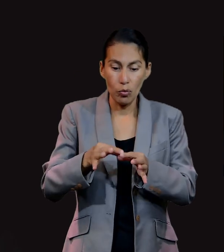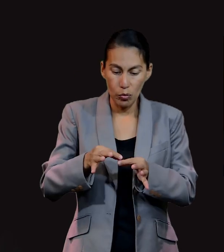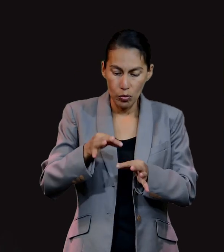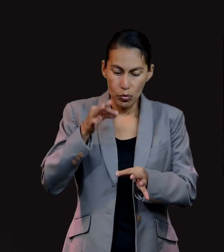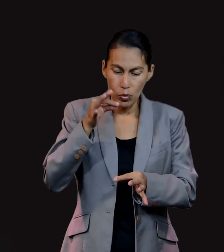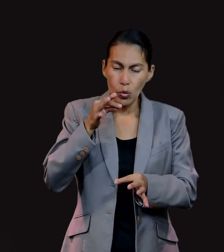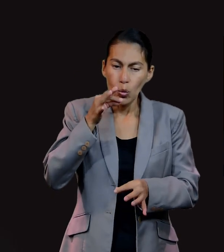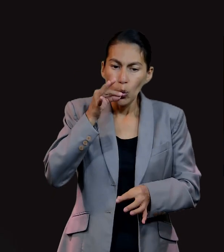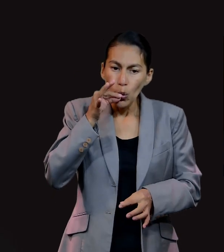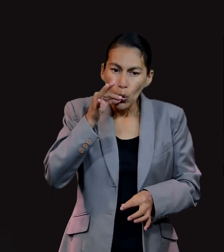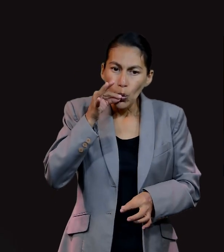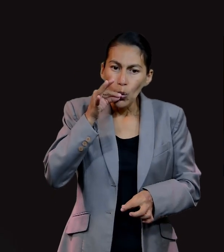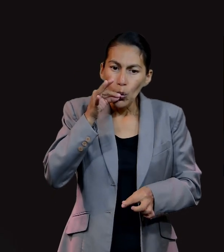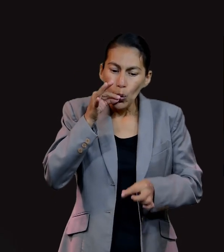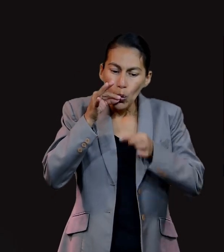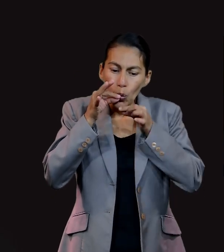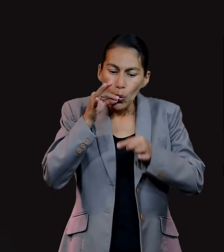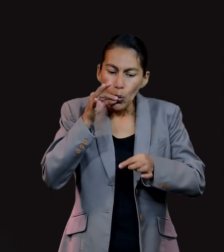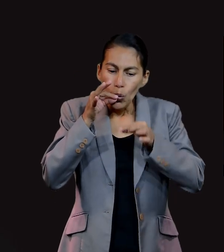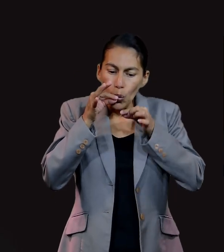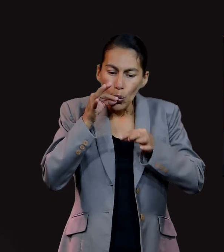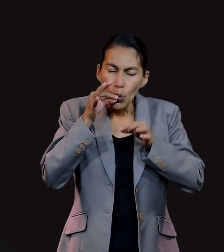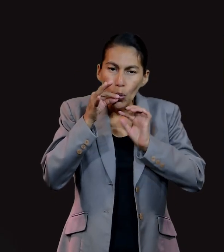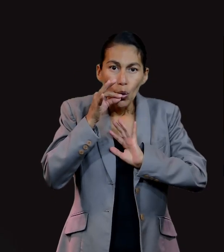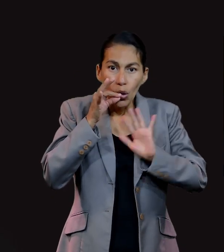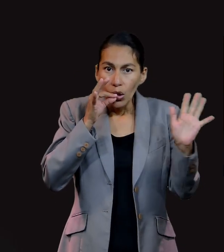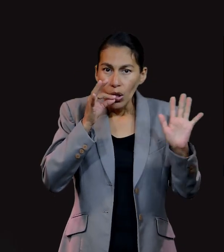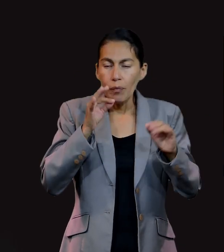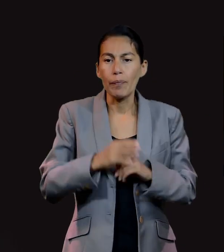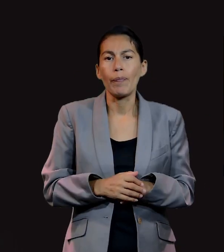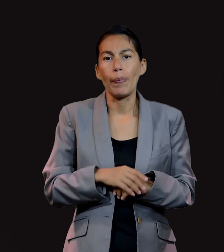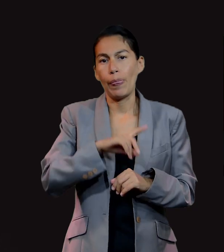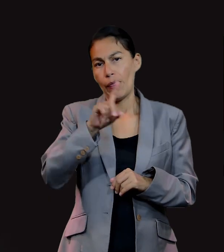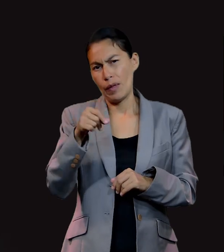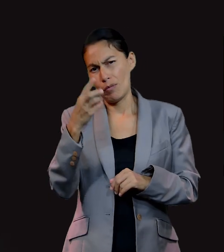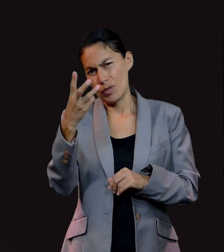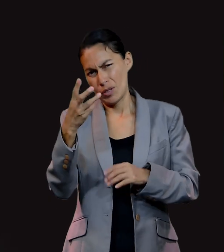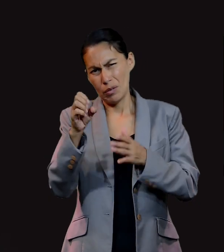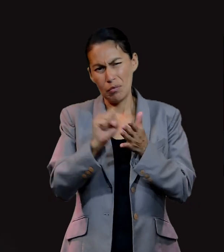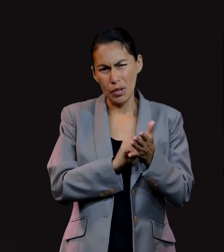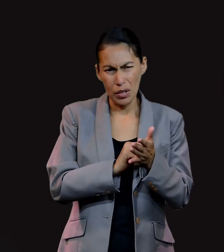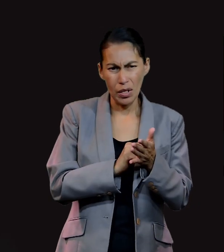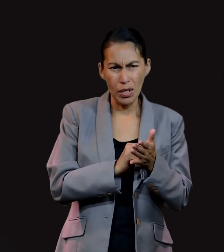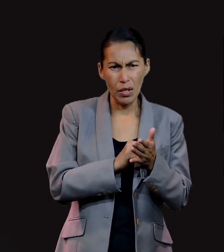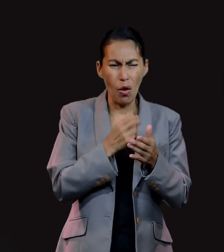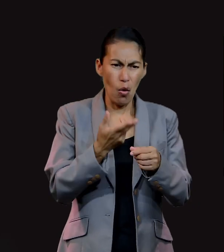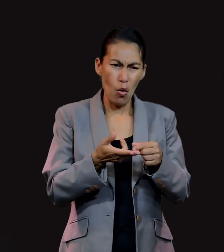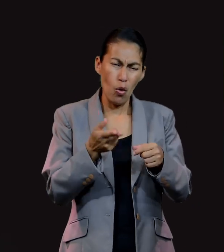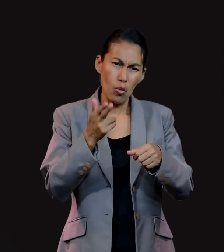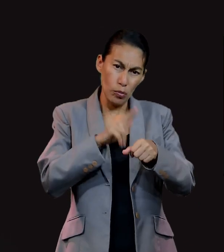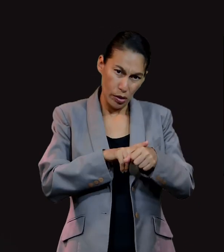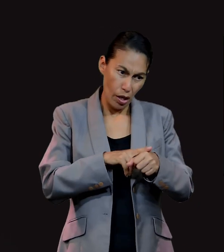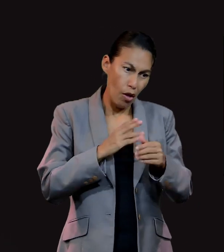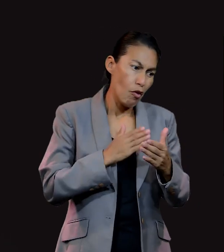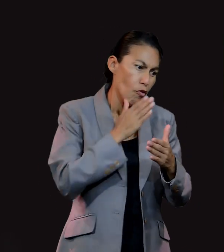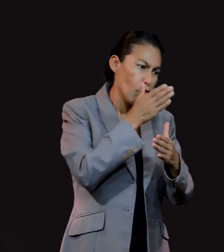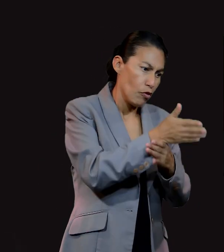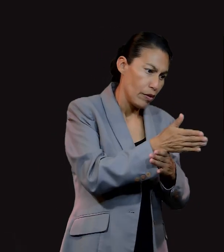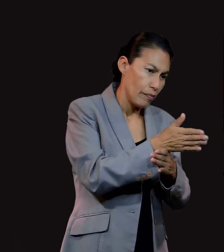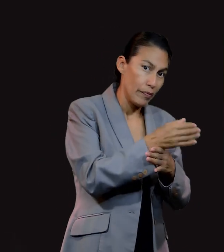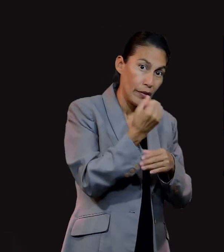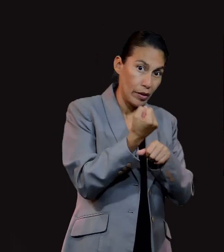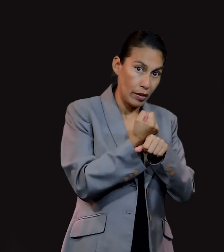me alimentaba con una pajilla al terminar los tres meses yo empecé a hablar y nuevamente